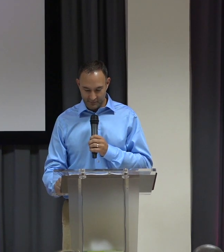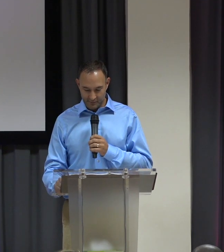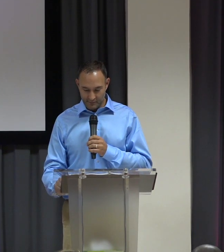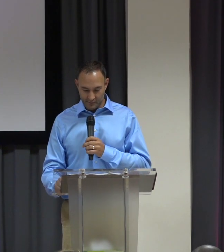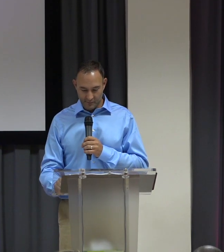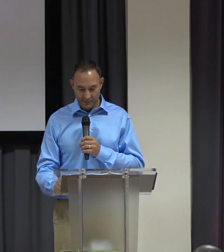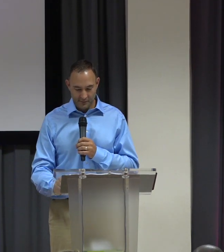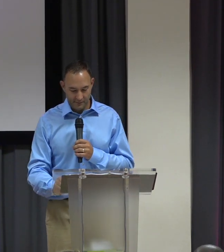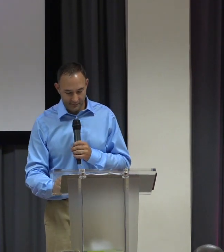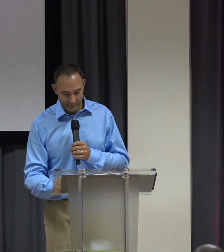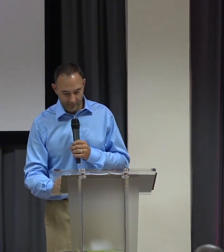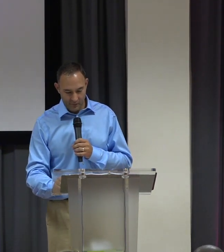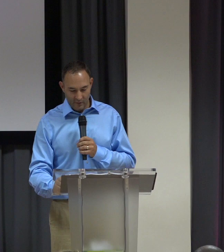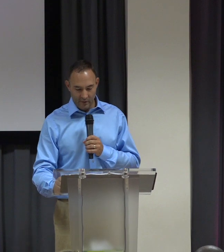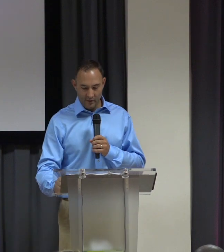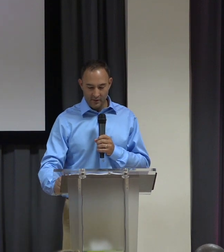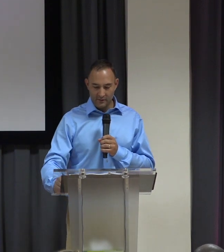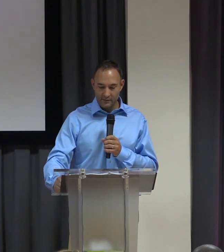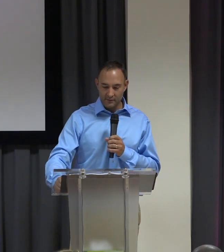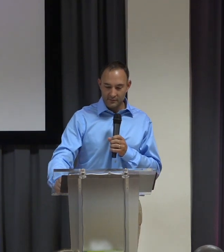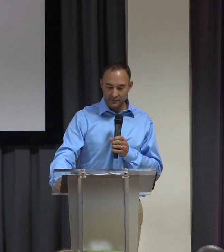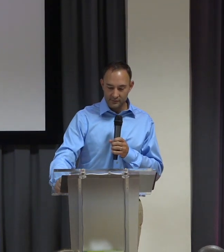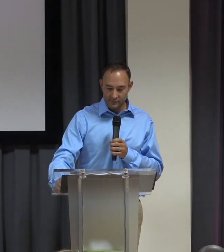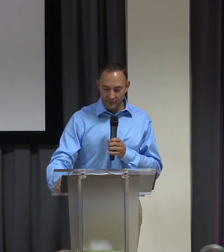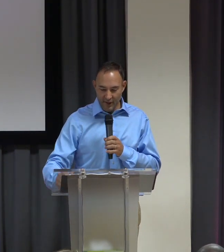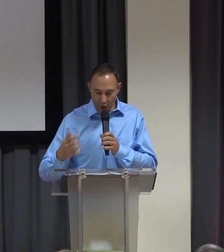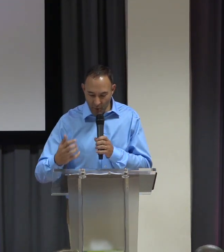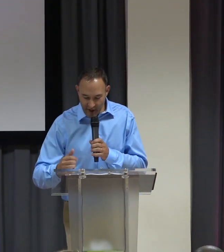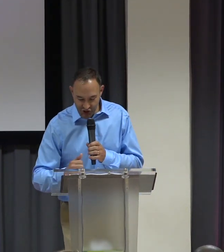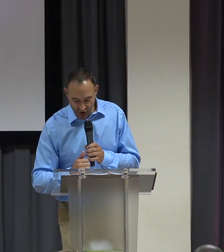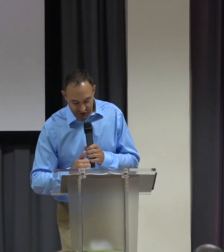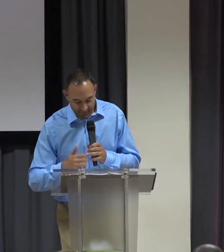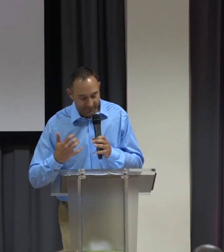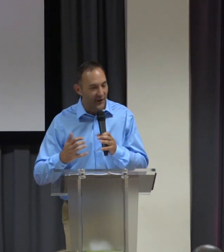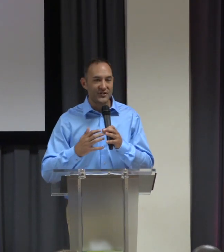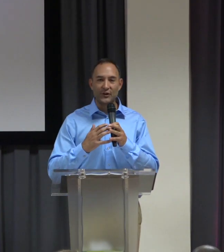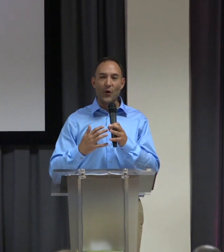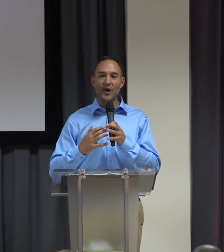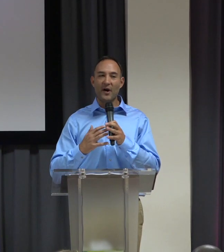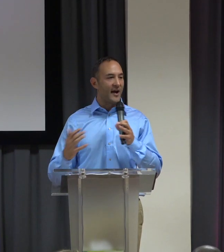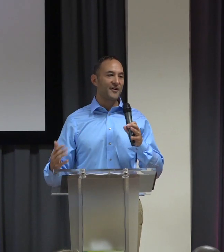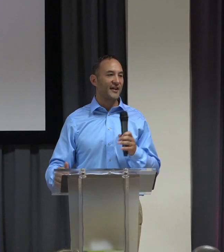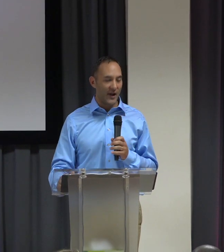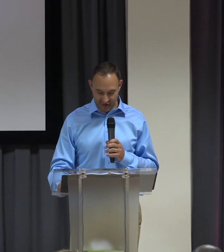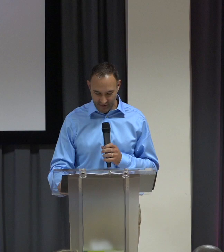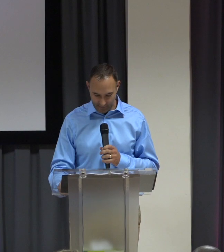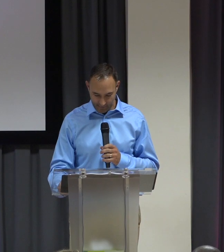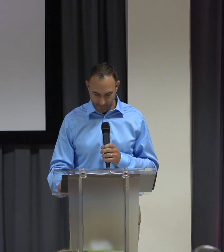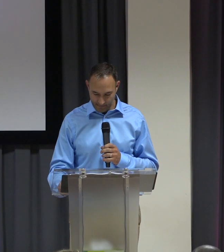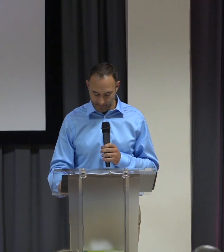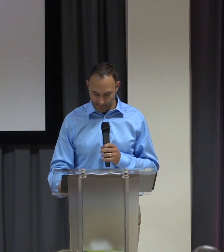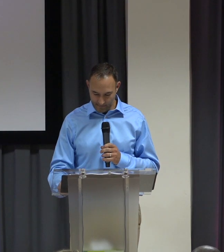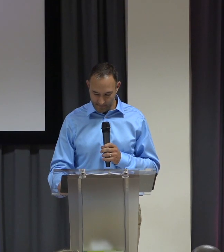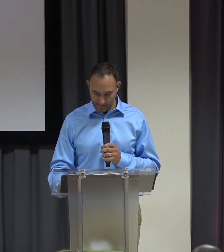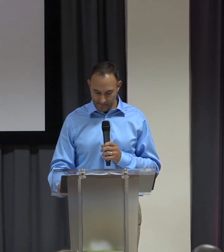église qui élève Dieu à la place qui lui est due. That you will be a church that fears the Lord above everything else. Que vous serez